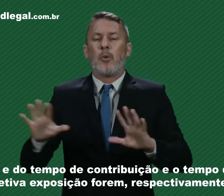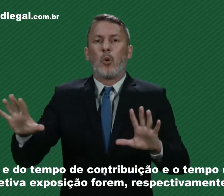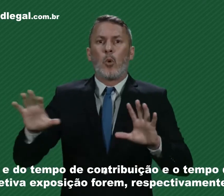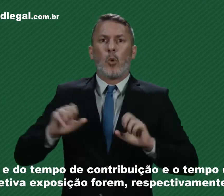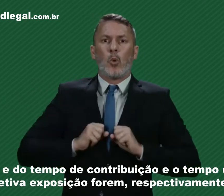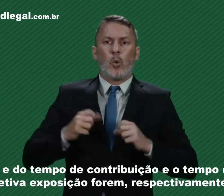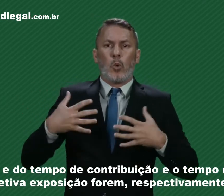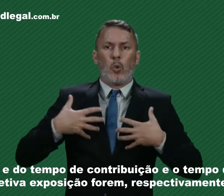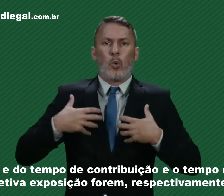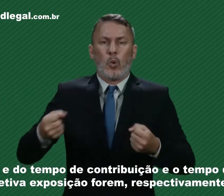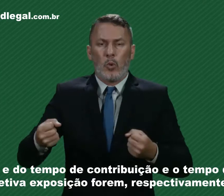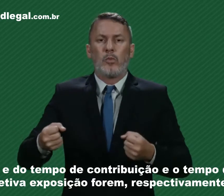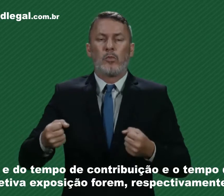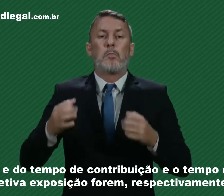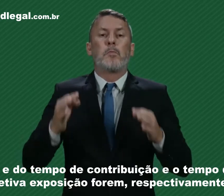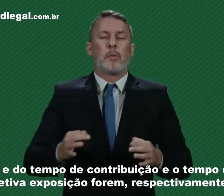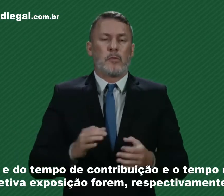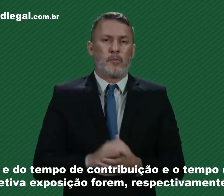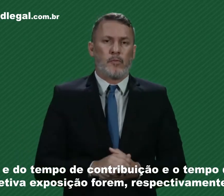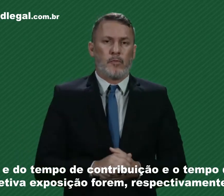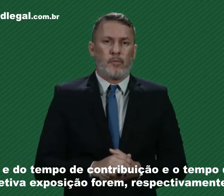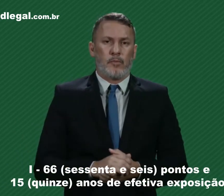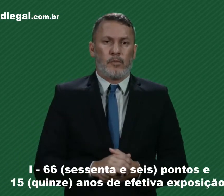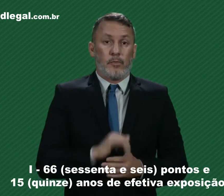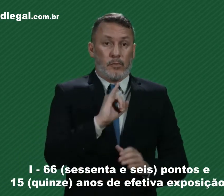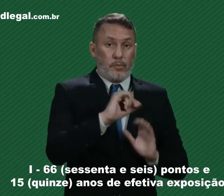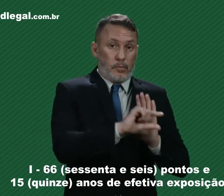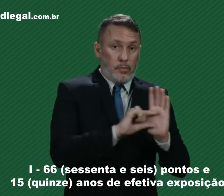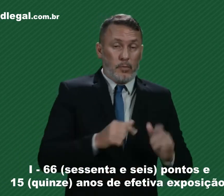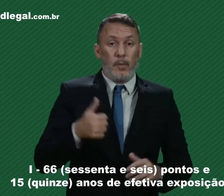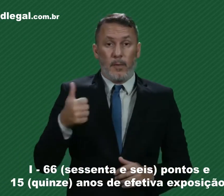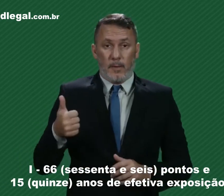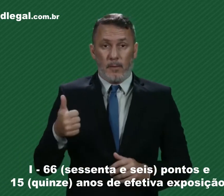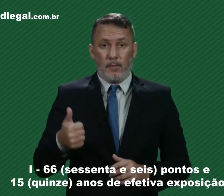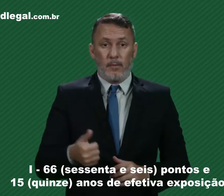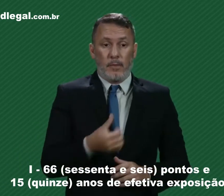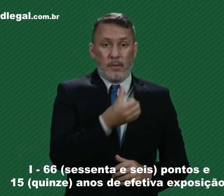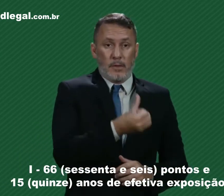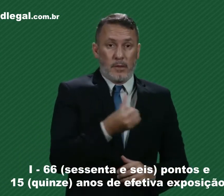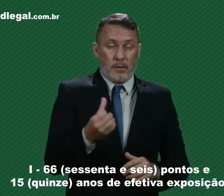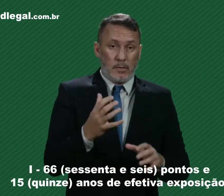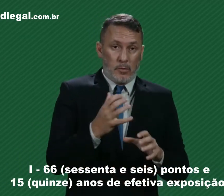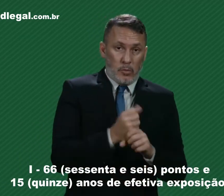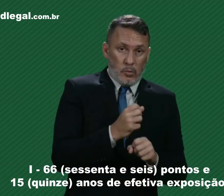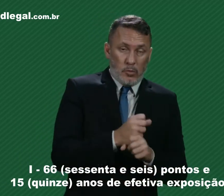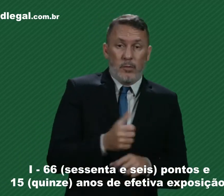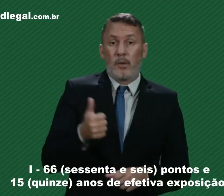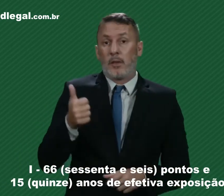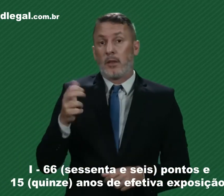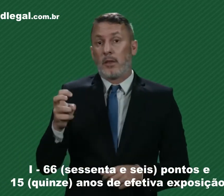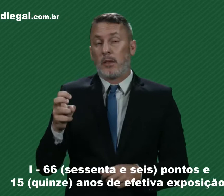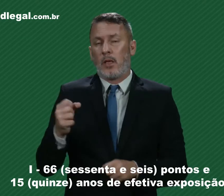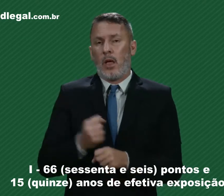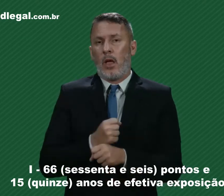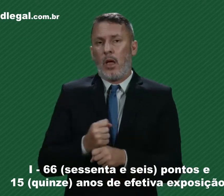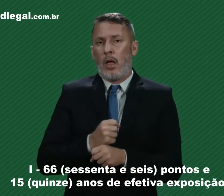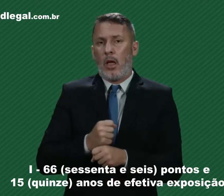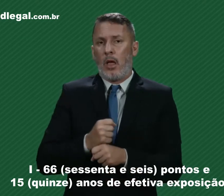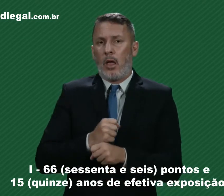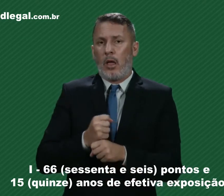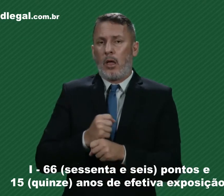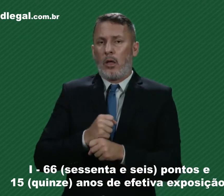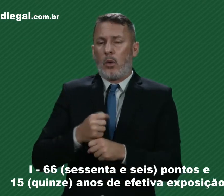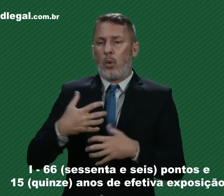forem, respectivamente, de: Inciso 1. 66 pontos e 15 anos de